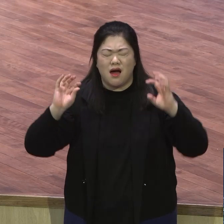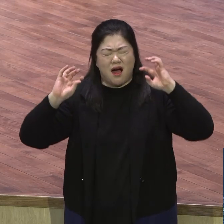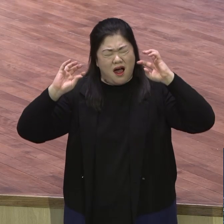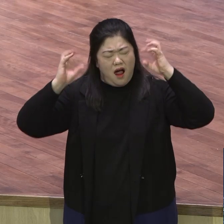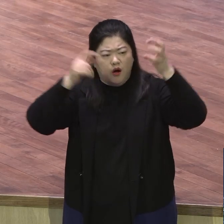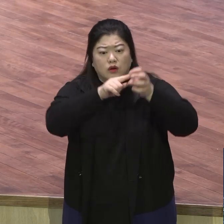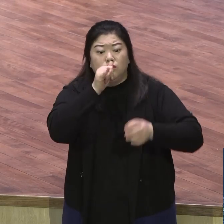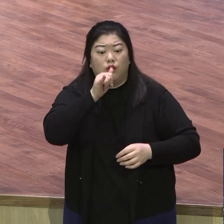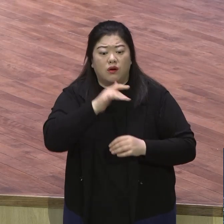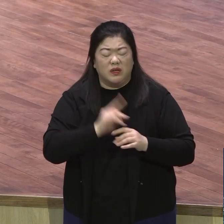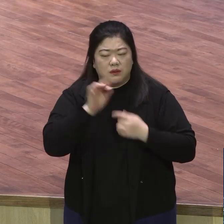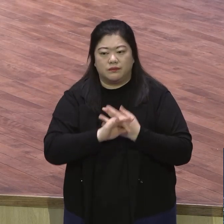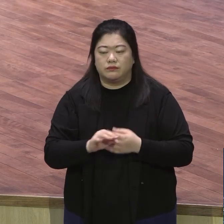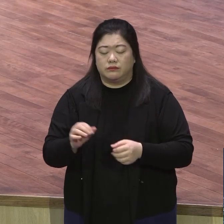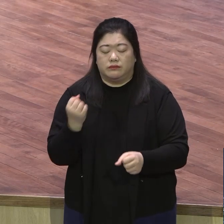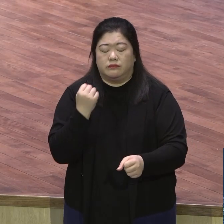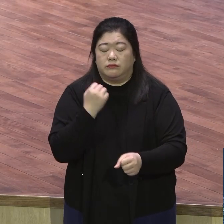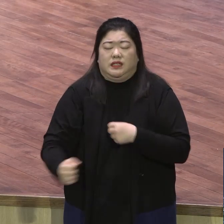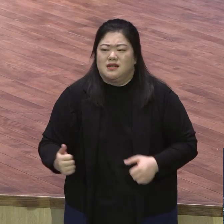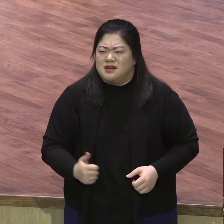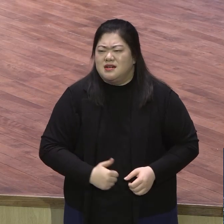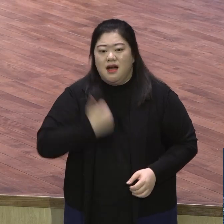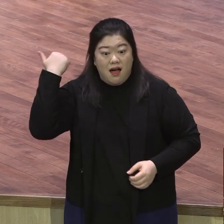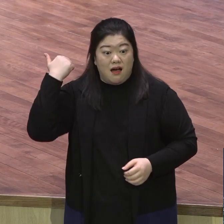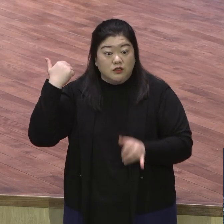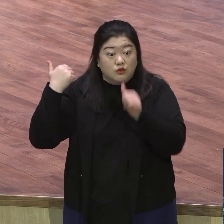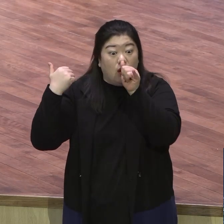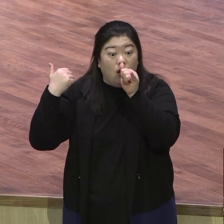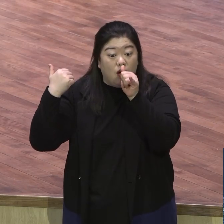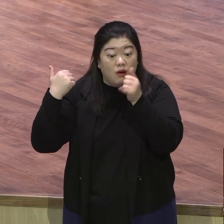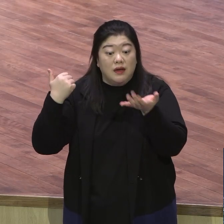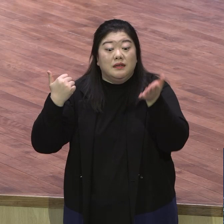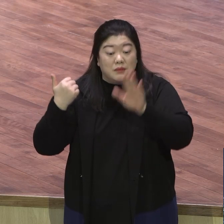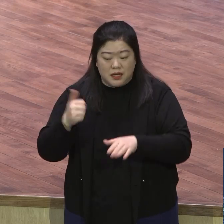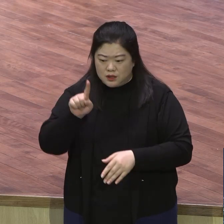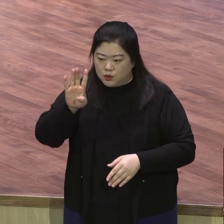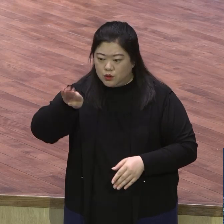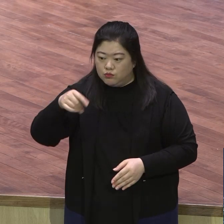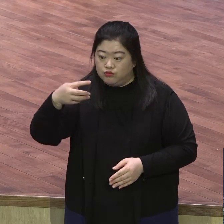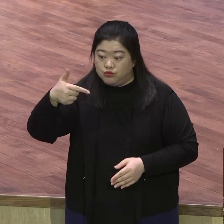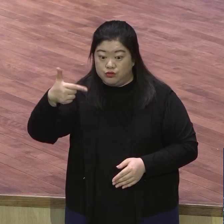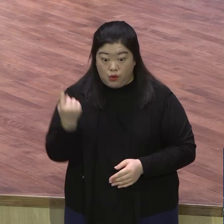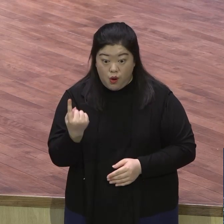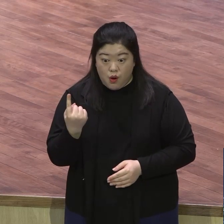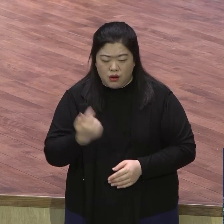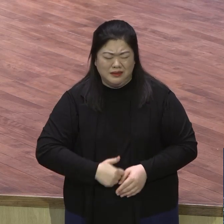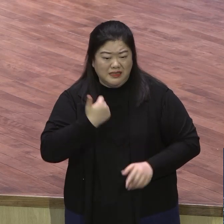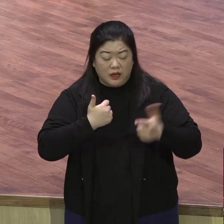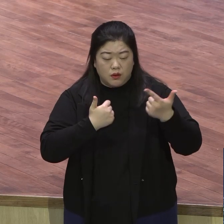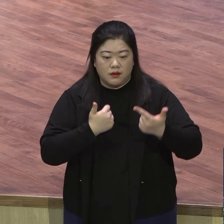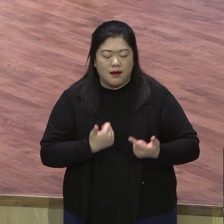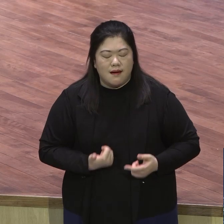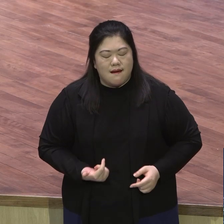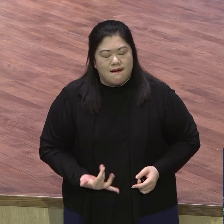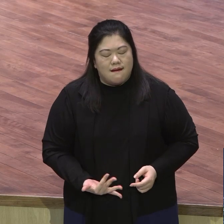사람이 화를 내는 사람 어디 있어요. 순간적으로 화를 내지요. 그 말이 아니에요. 오랜 뿌리를 내리고